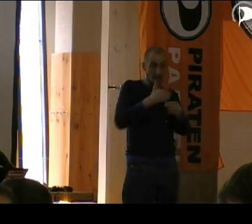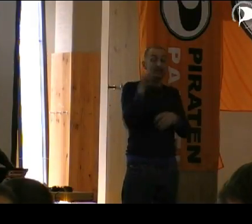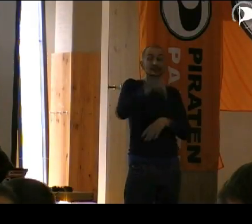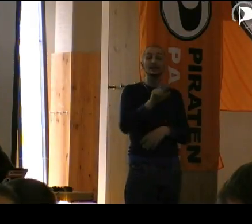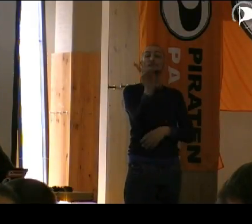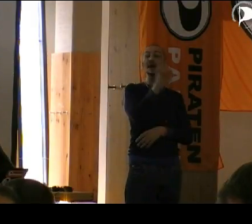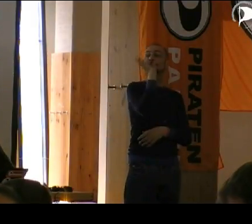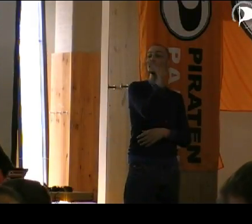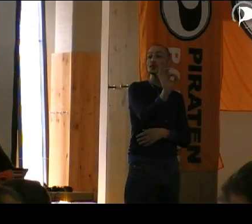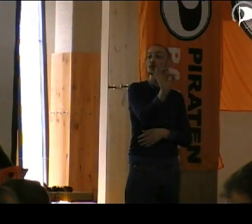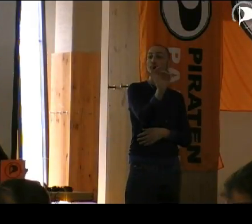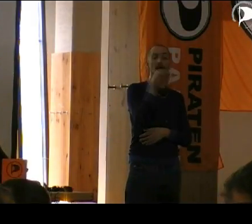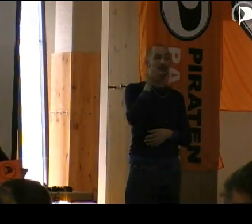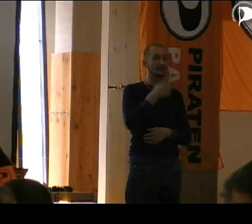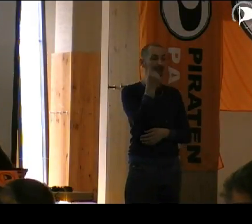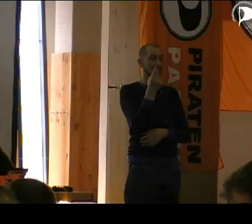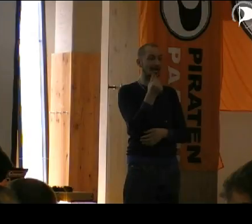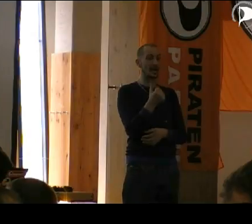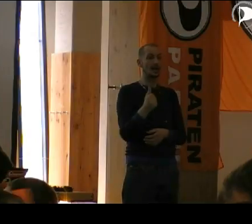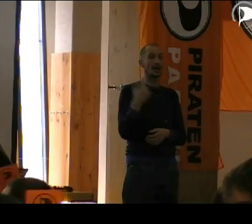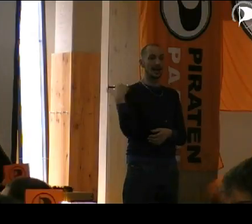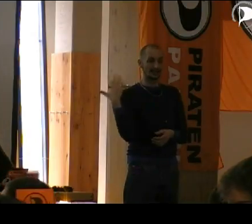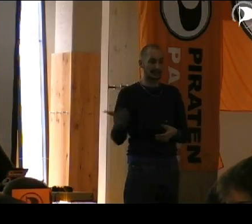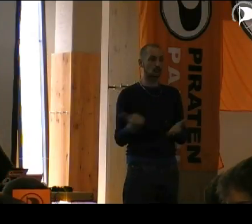den vorstand zu entlassen